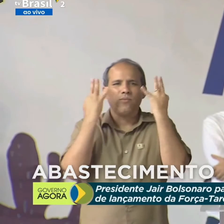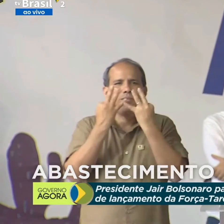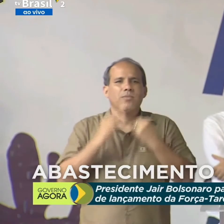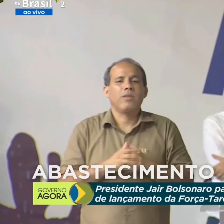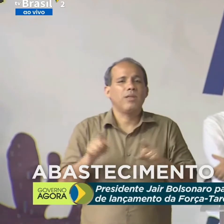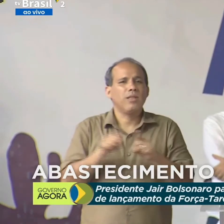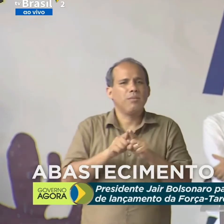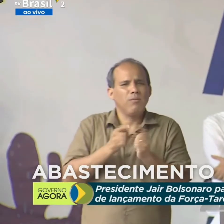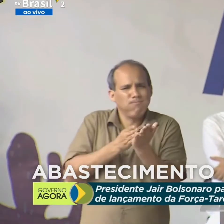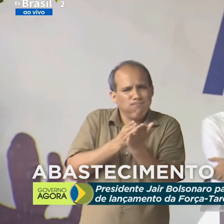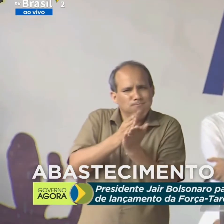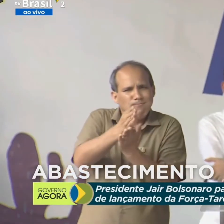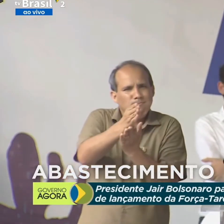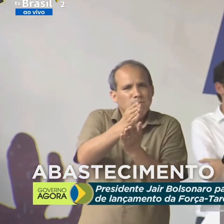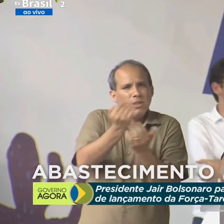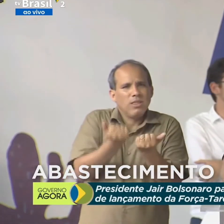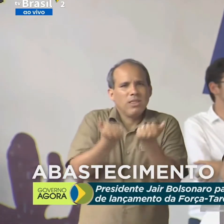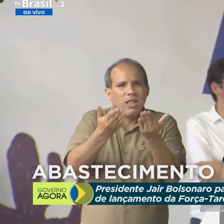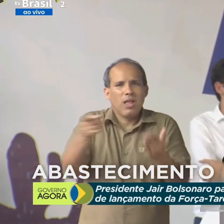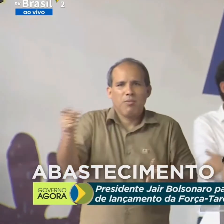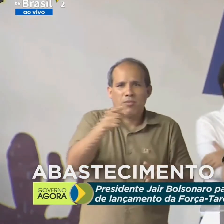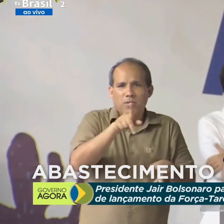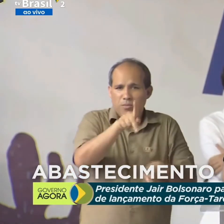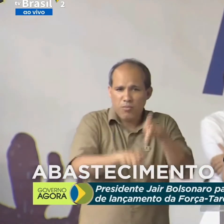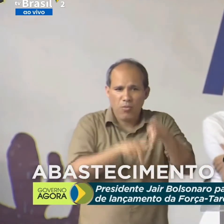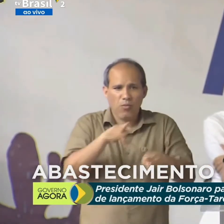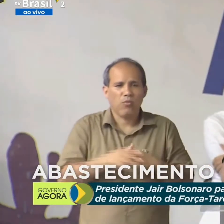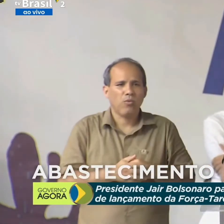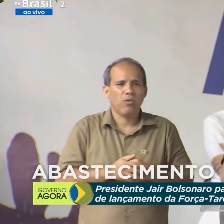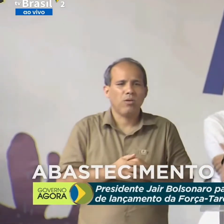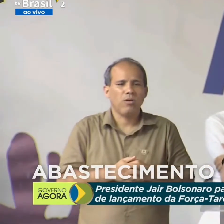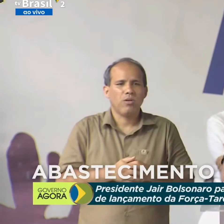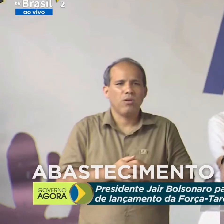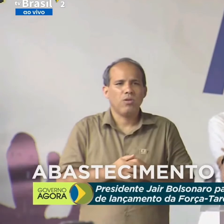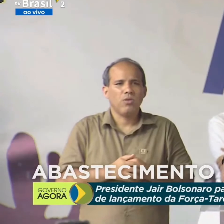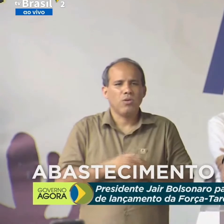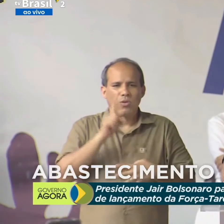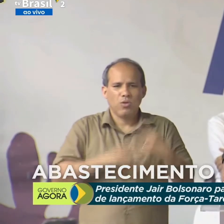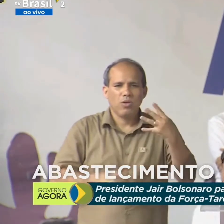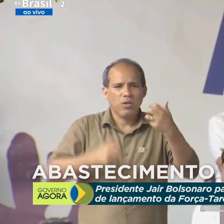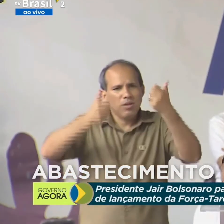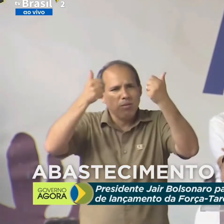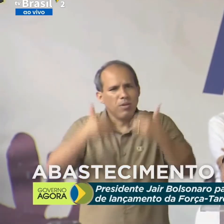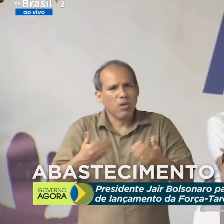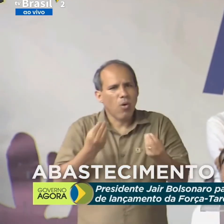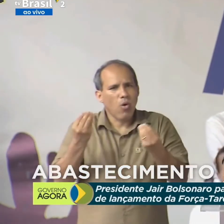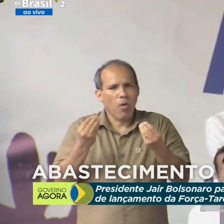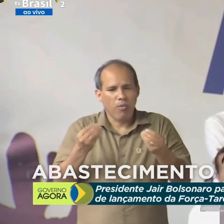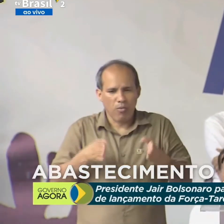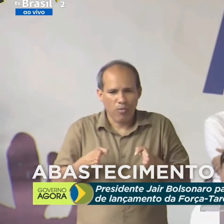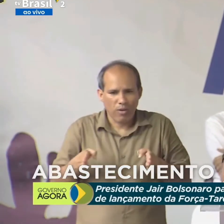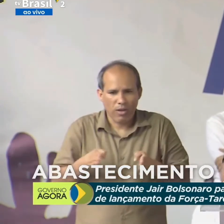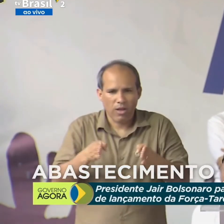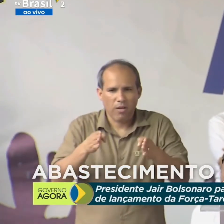e a lealdade que nós temos para com vocês, bem justifica para onde estamos